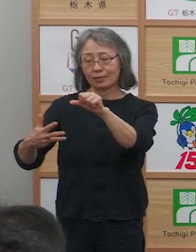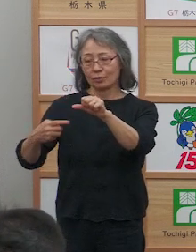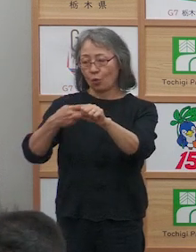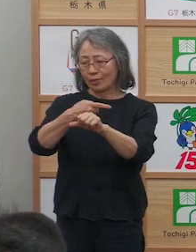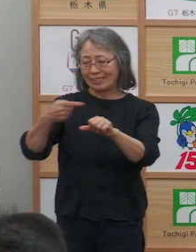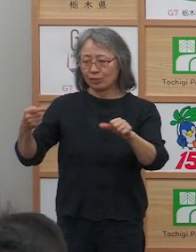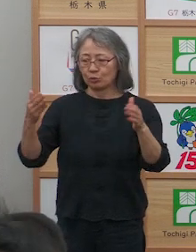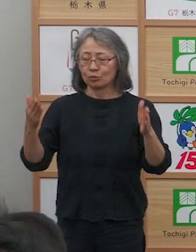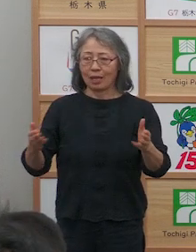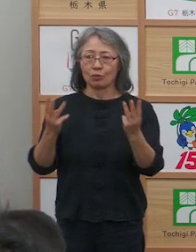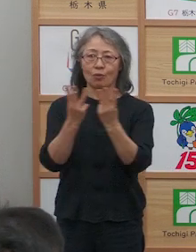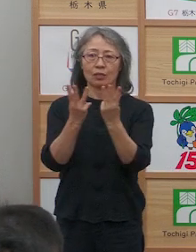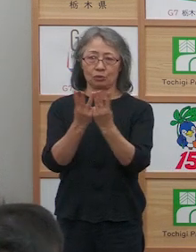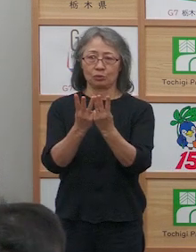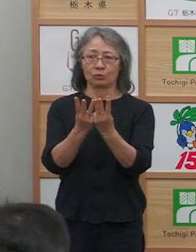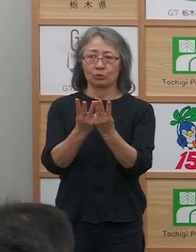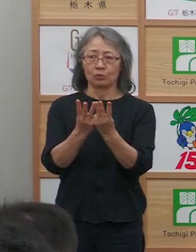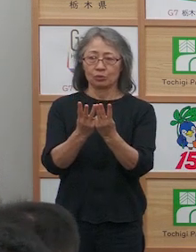1週間の報告数は